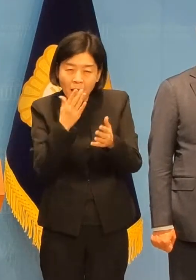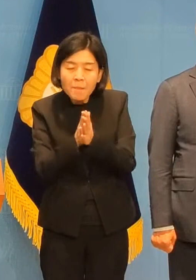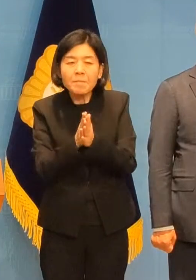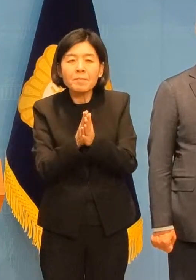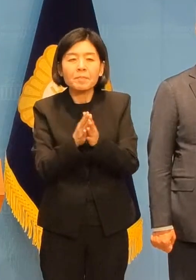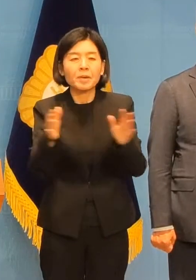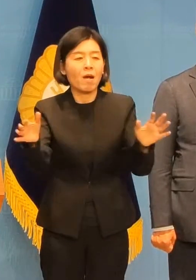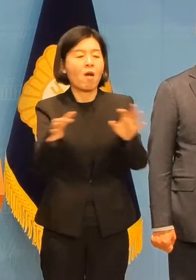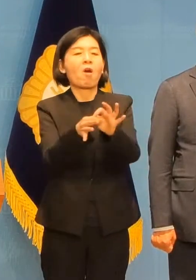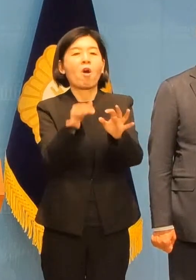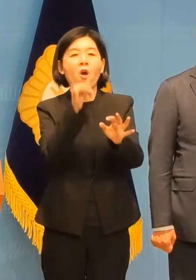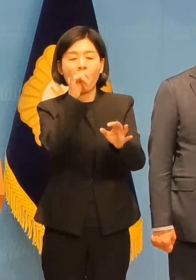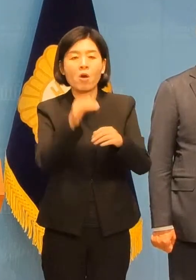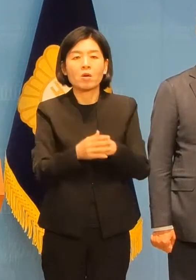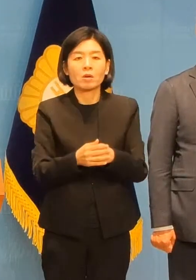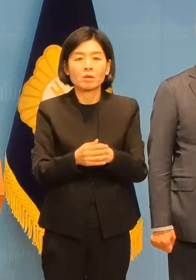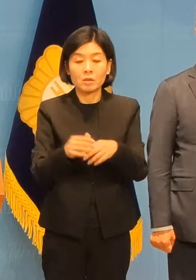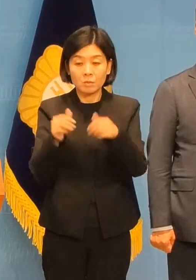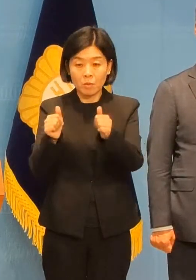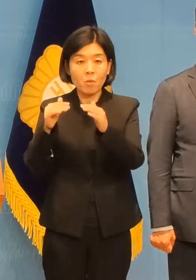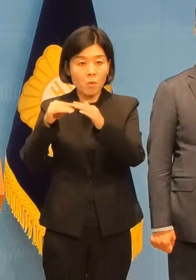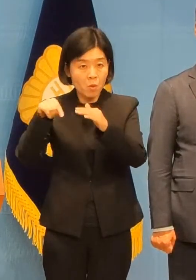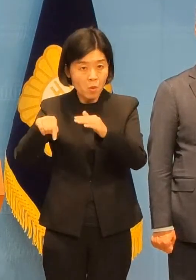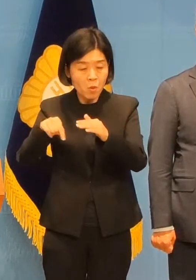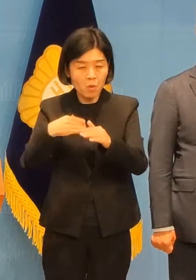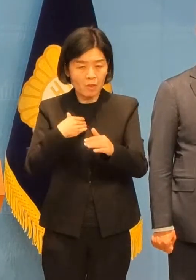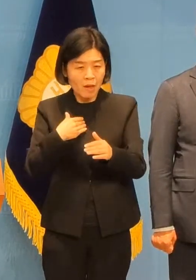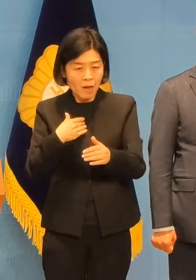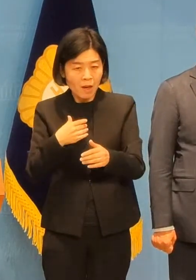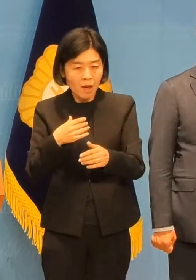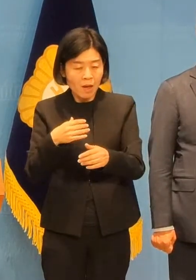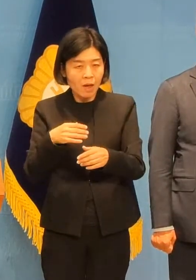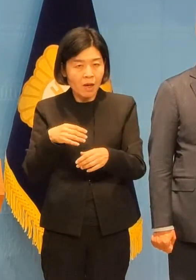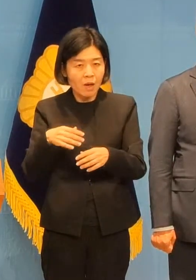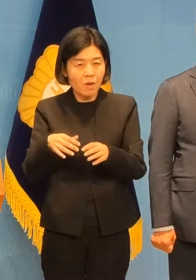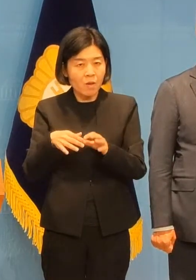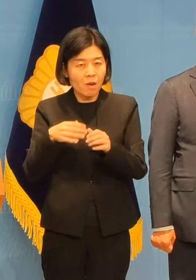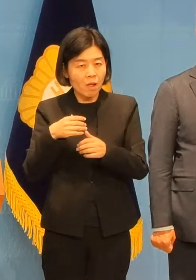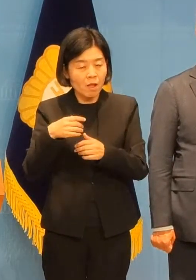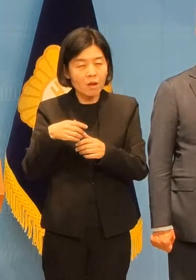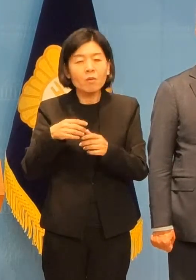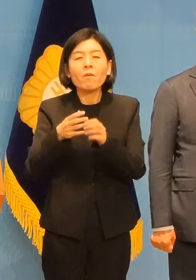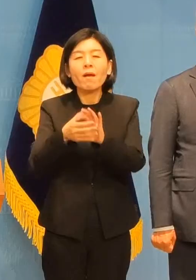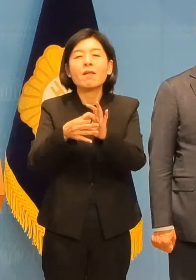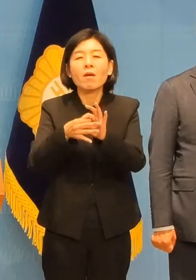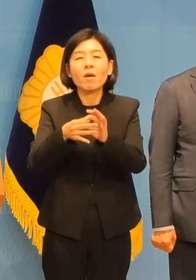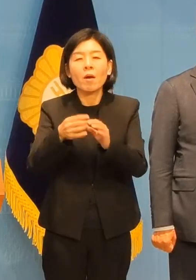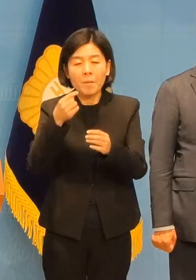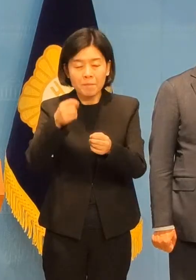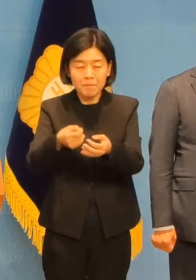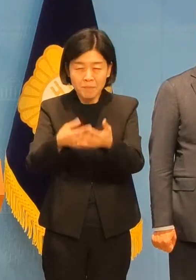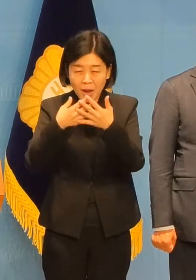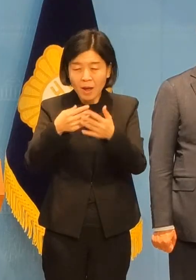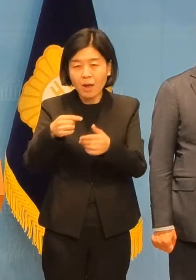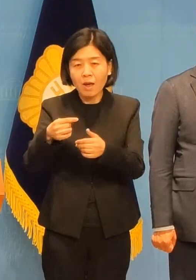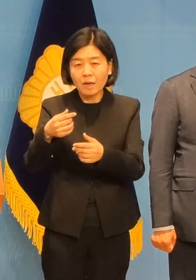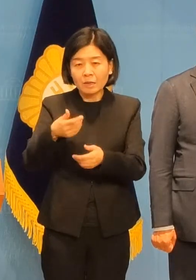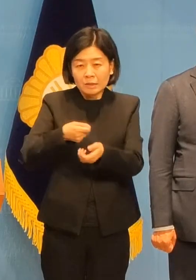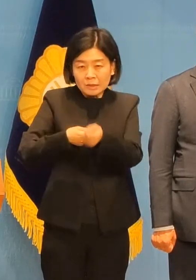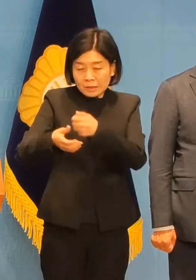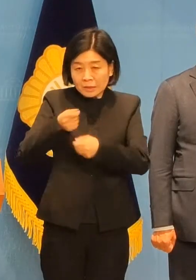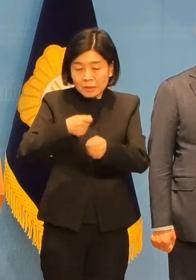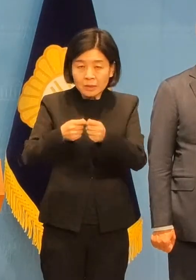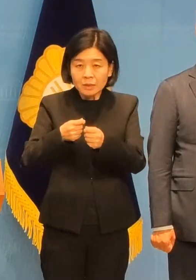이런 구조에서는 법원이 자신들이 연루될 가능성이 있는 내란 사건에 대해 스스로 방패막이가 되어버리는